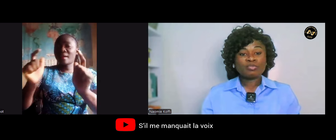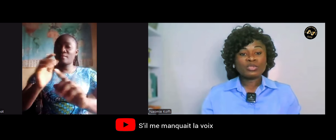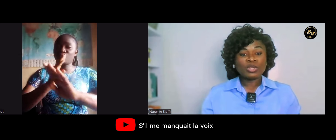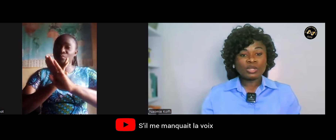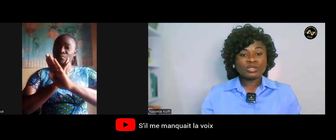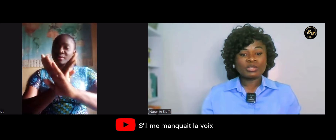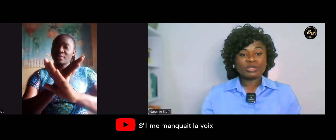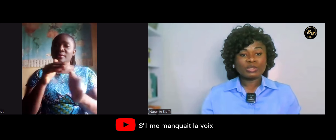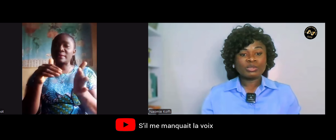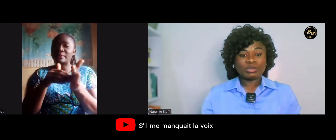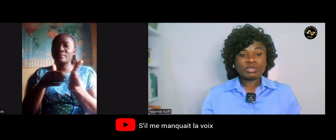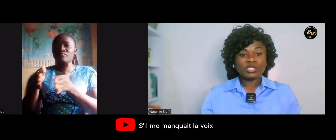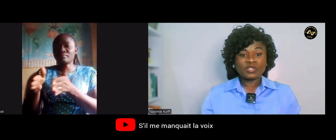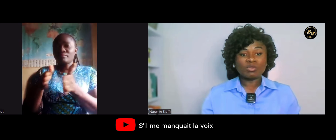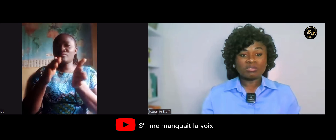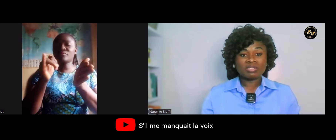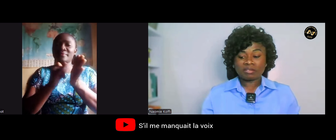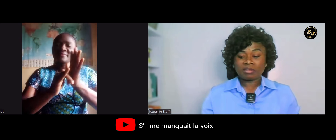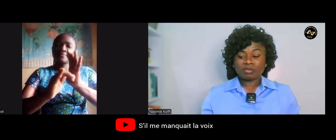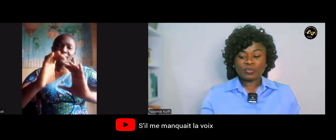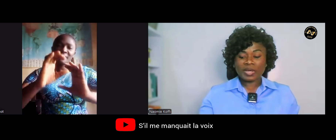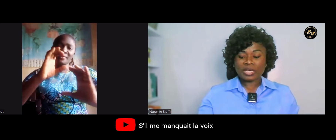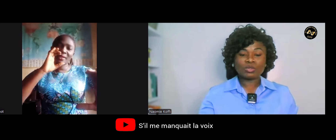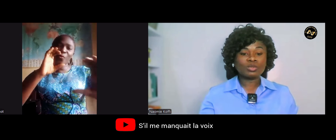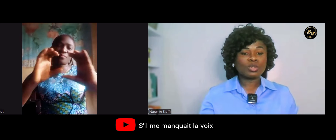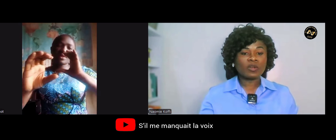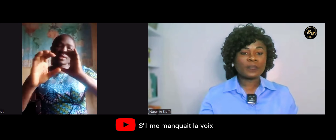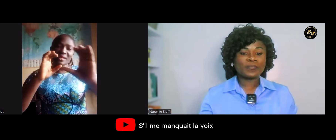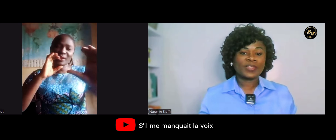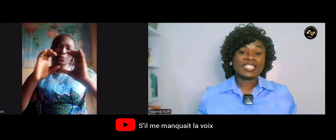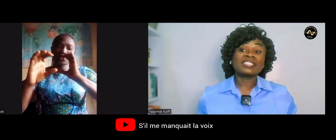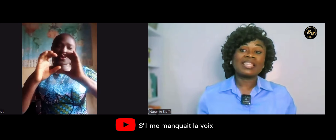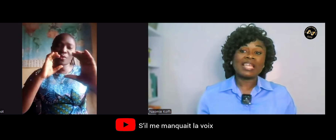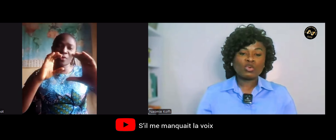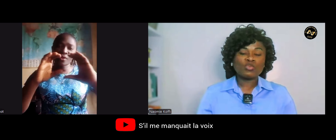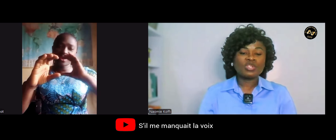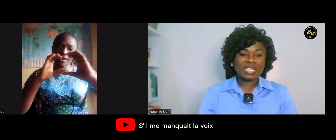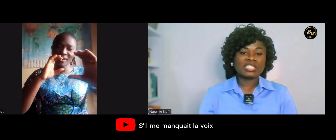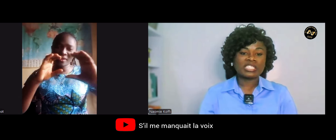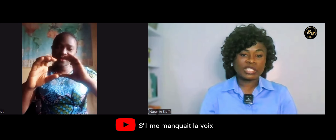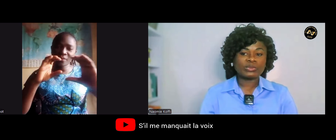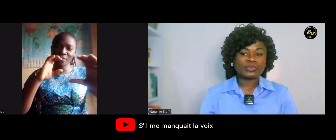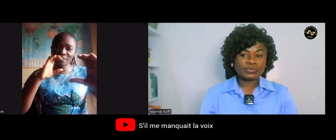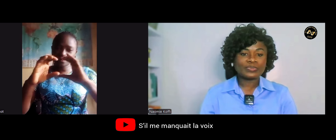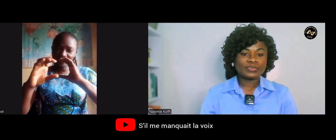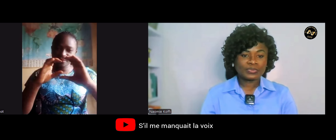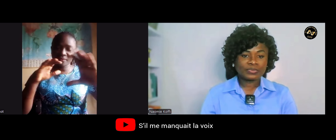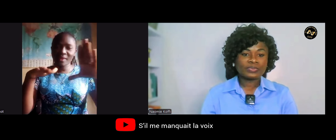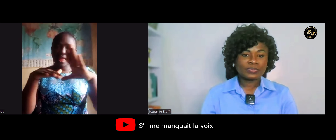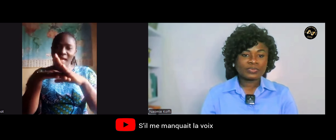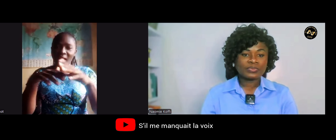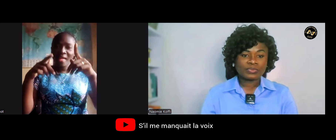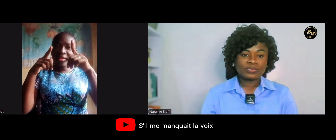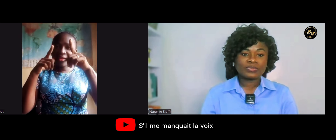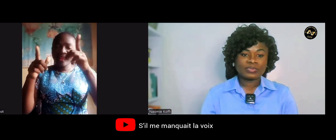Les plus grandes difficultés dans mon parcours, c'était la communication.